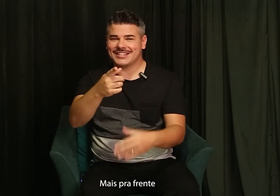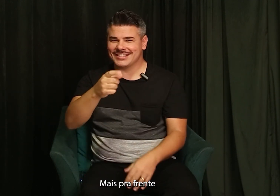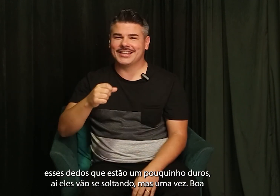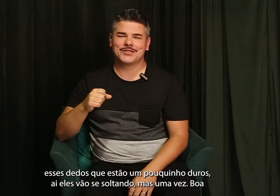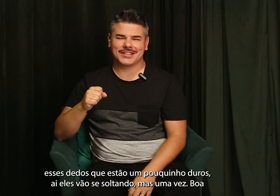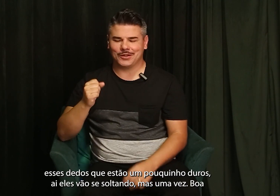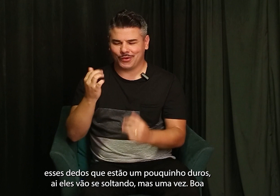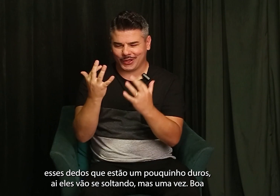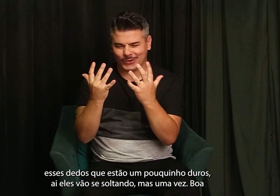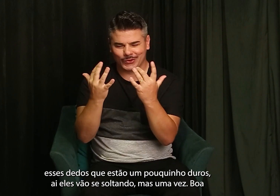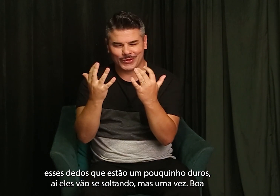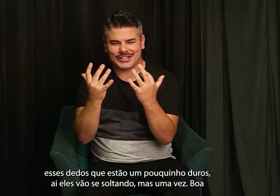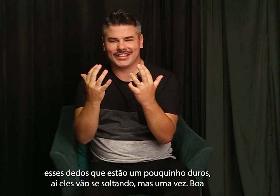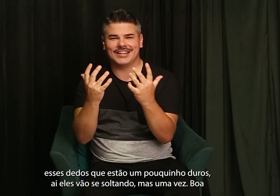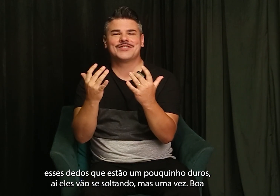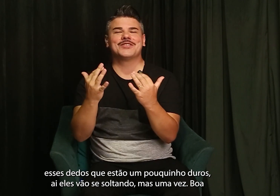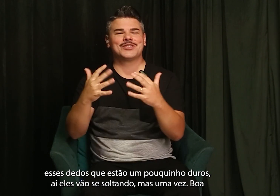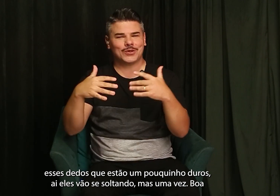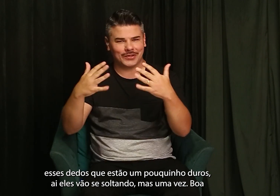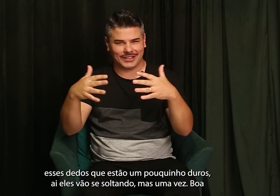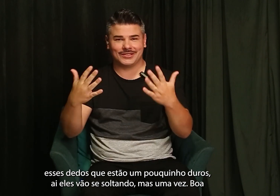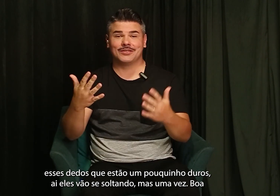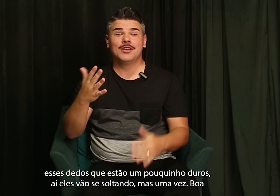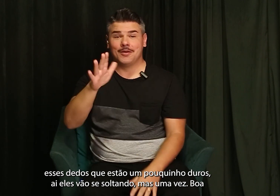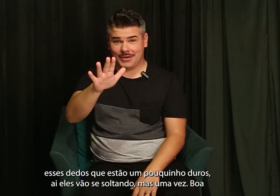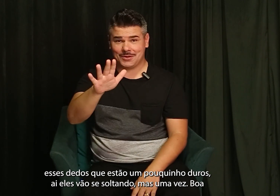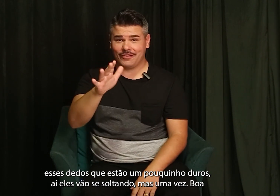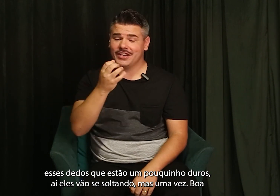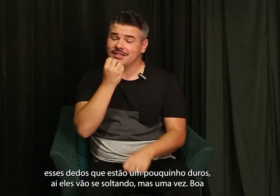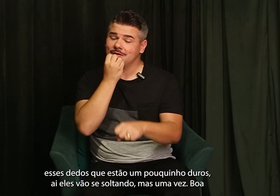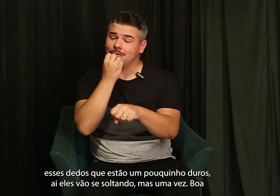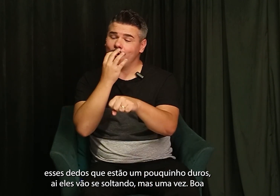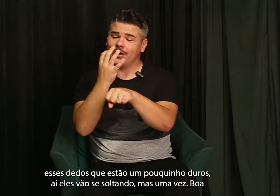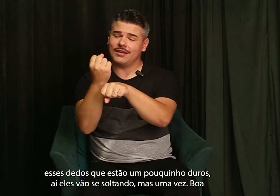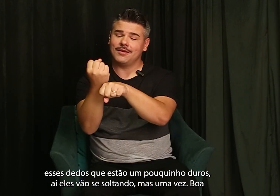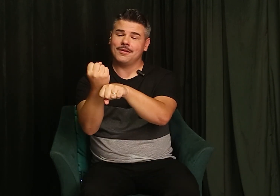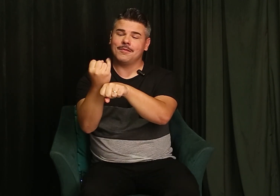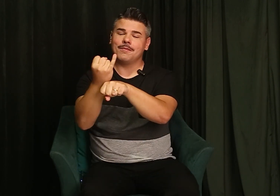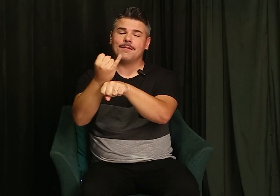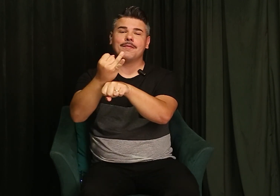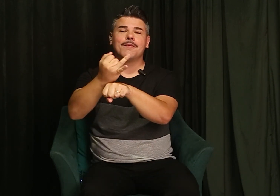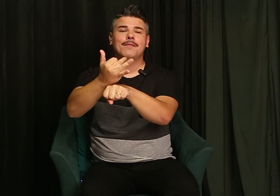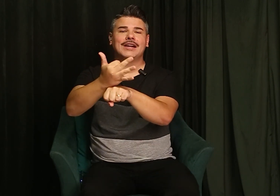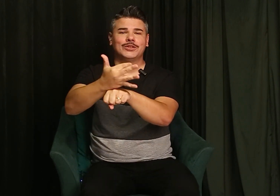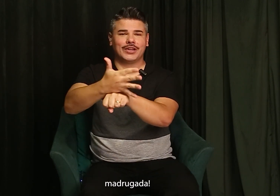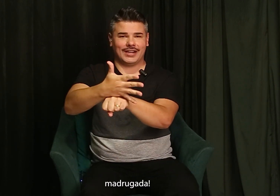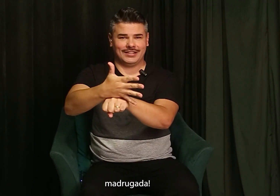frente, esses dedos que estão um pouquinho duros aí, eles vão se soltando. Mais uma vez, boa